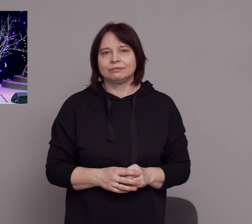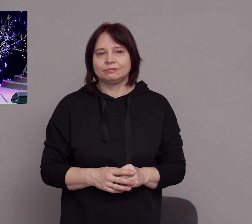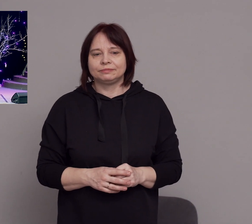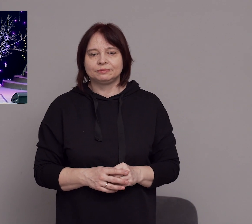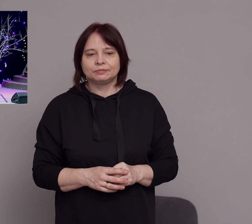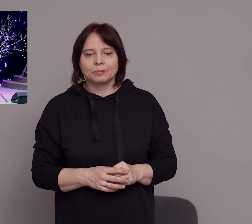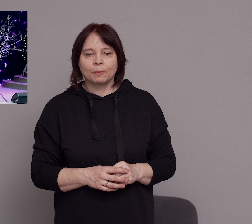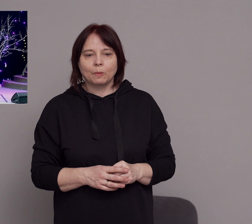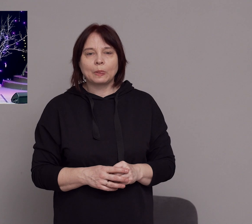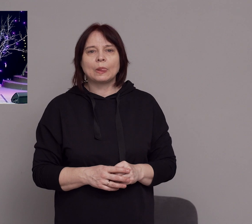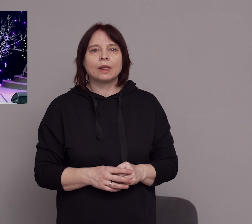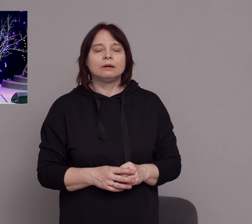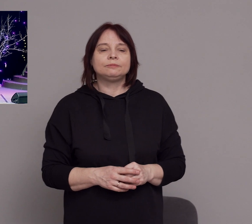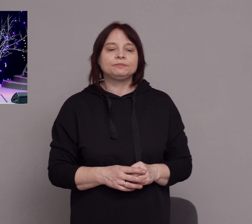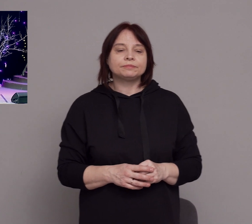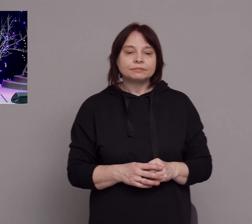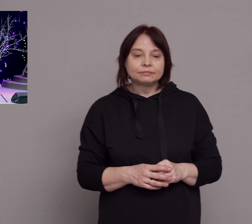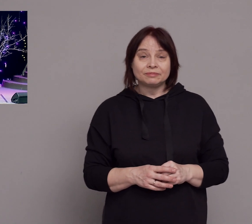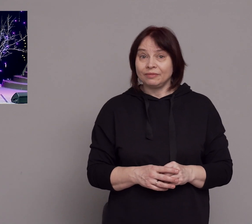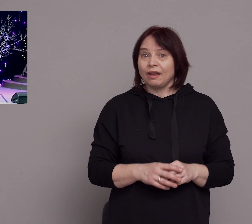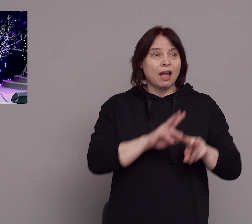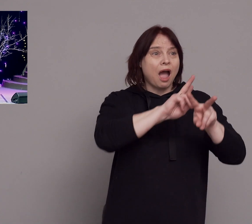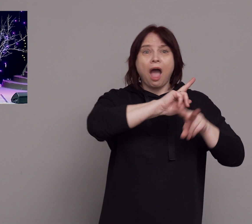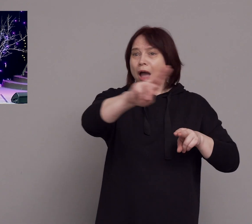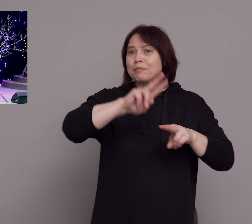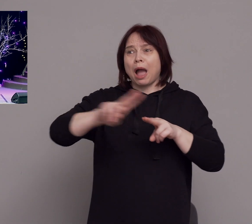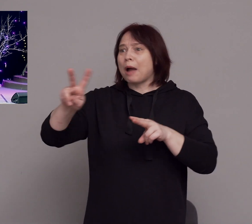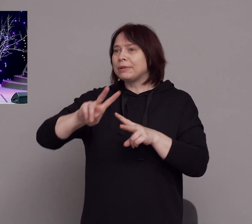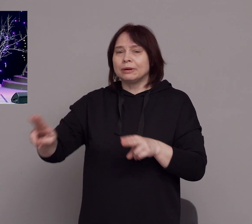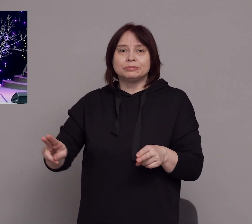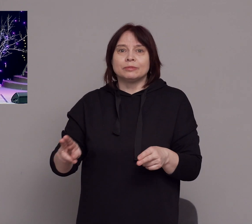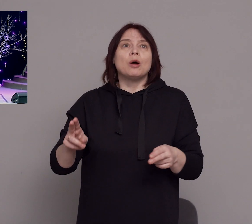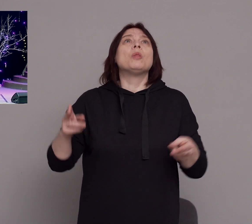И давайте перейдем к следующему стиху, и затем мы перейдем к применению.